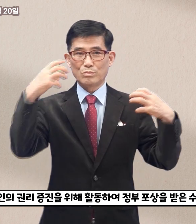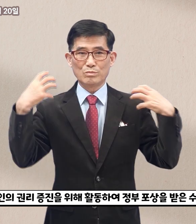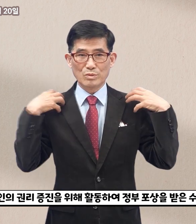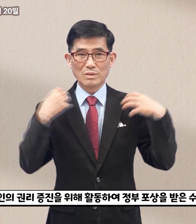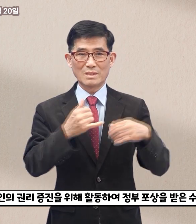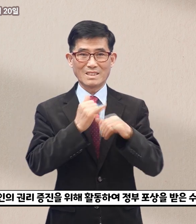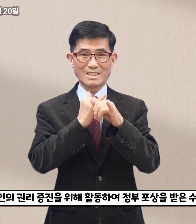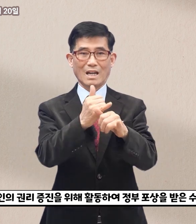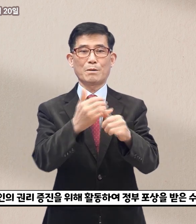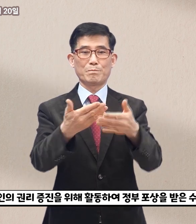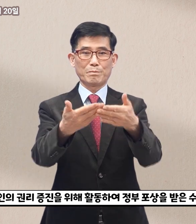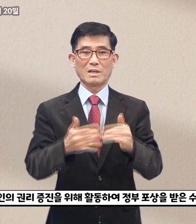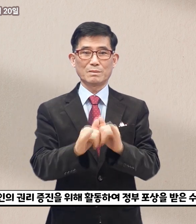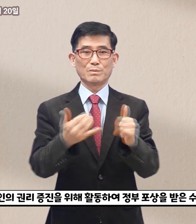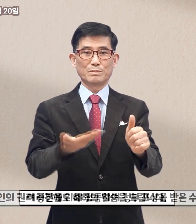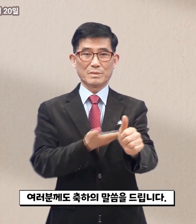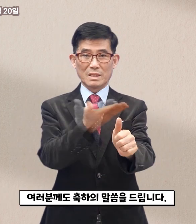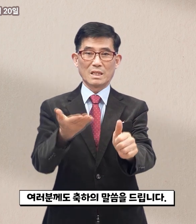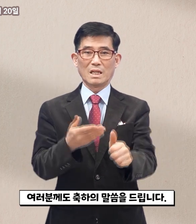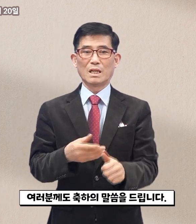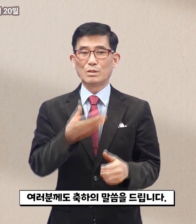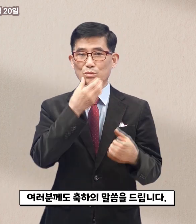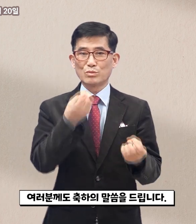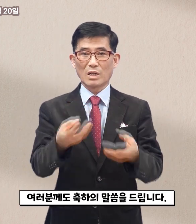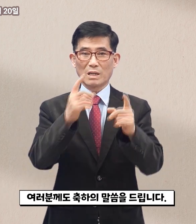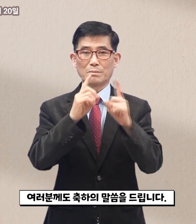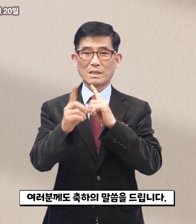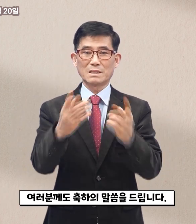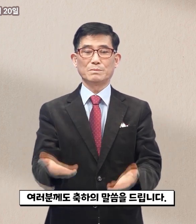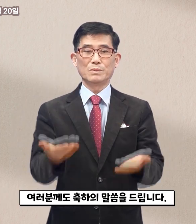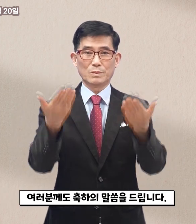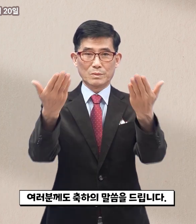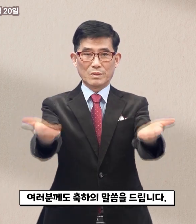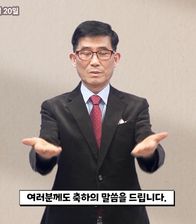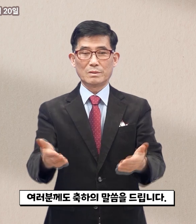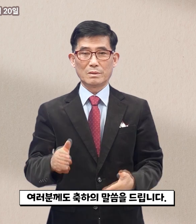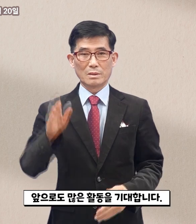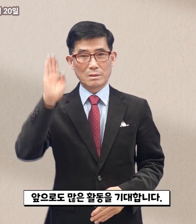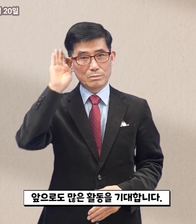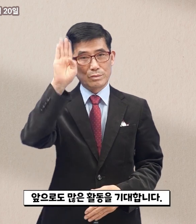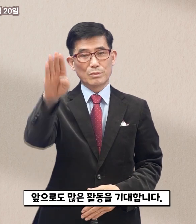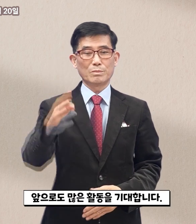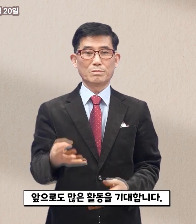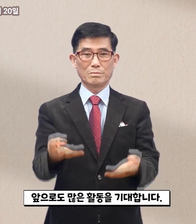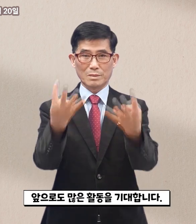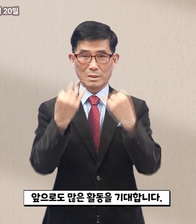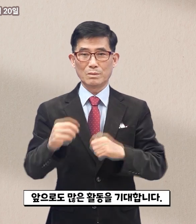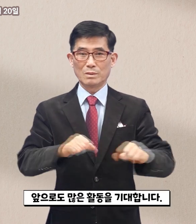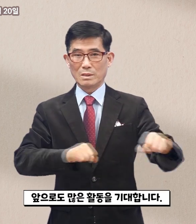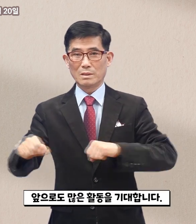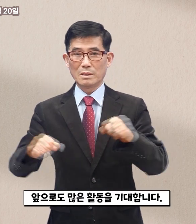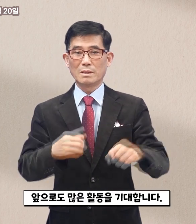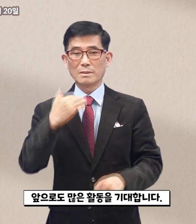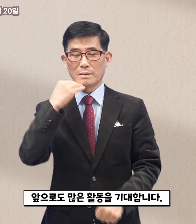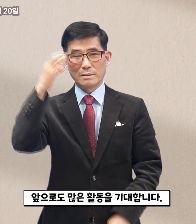정부 포상을 받은 수상자 여러분께도 축하의 말씀을 드립니다. 앞으로도 많은 활동을